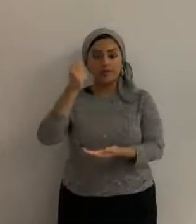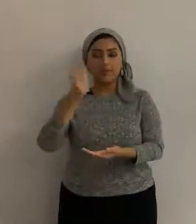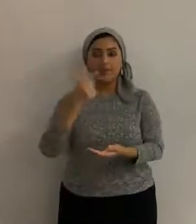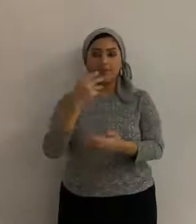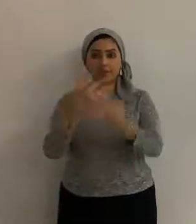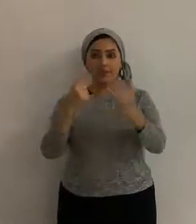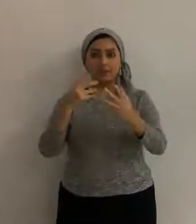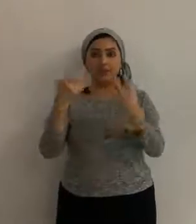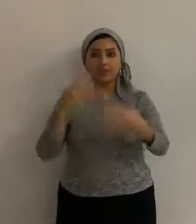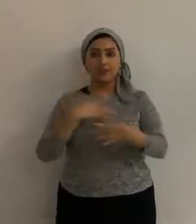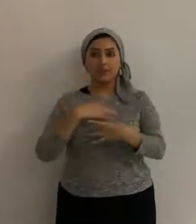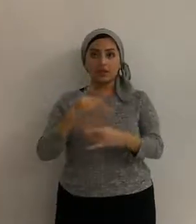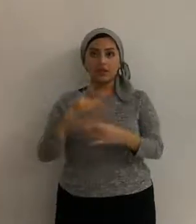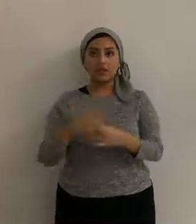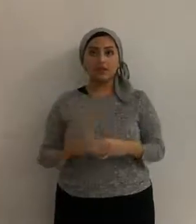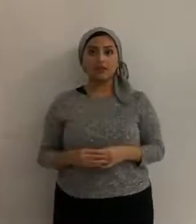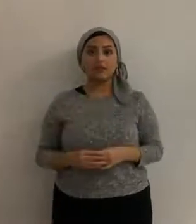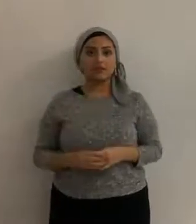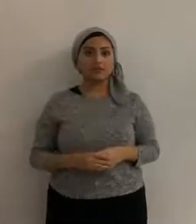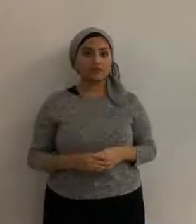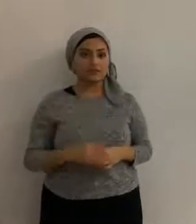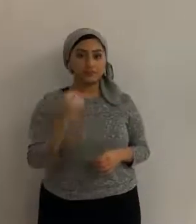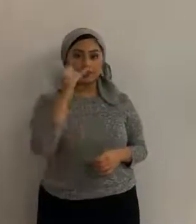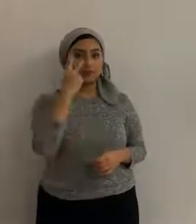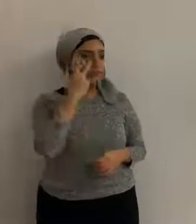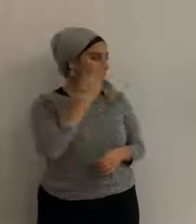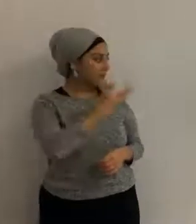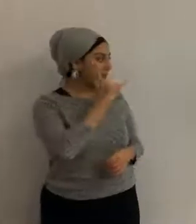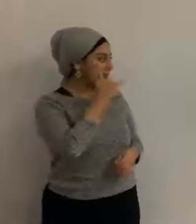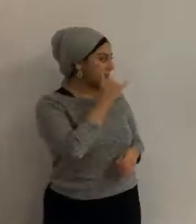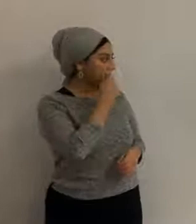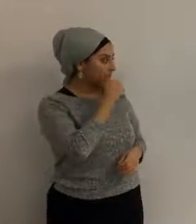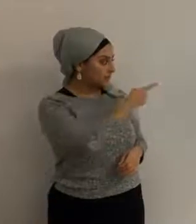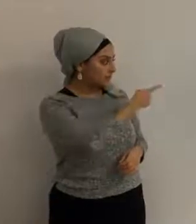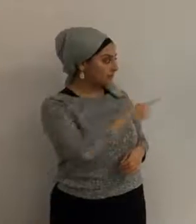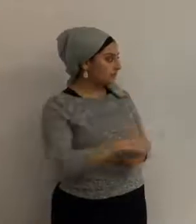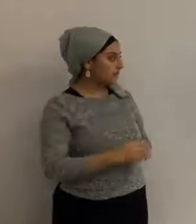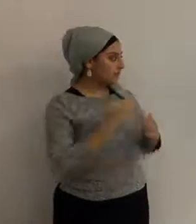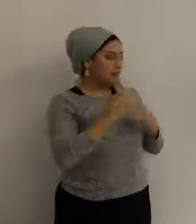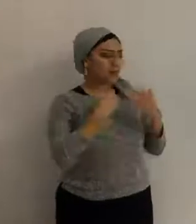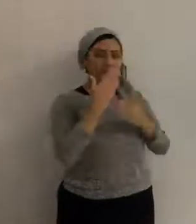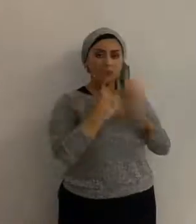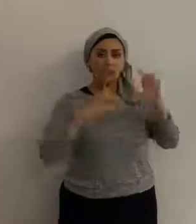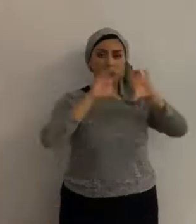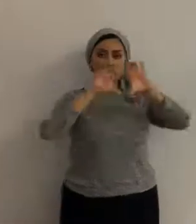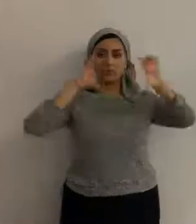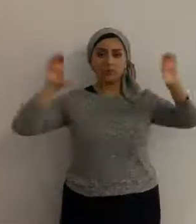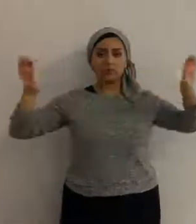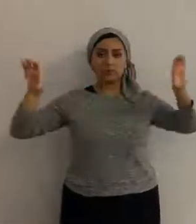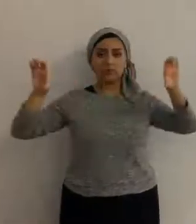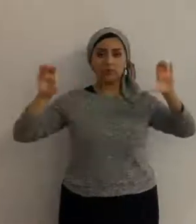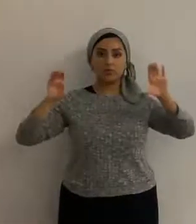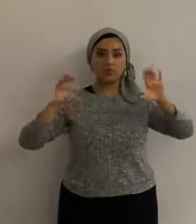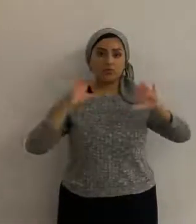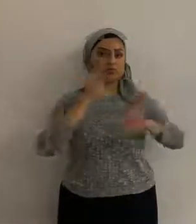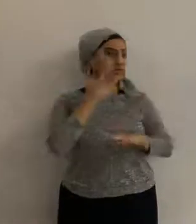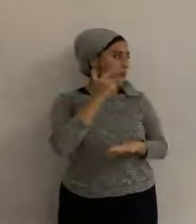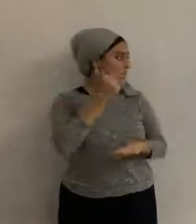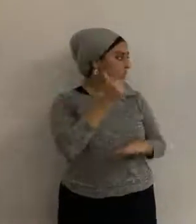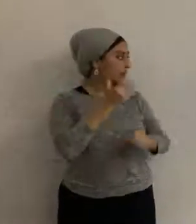miren. Con esta flechita amarilla, vean estos tubos color verde, muy probablemente sean